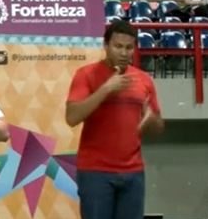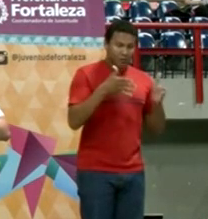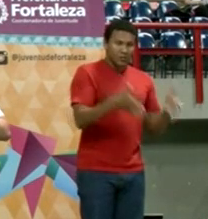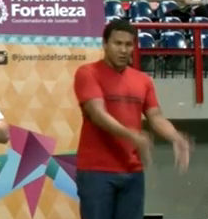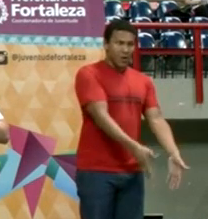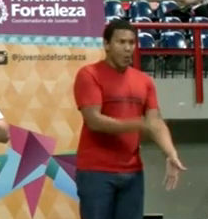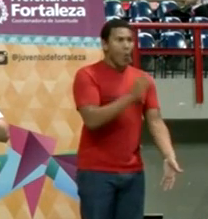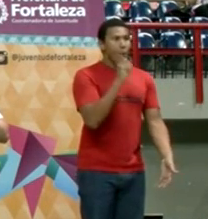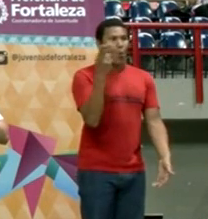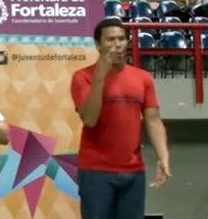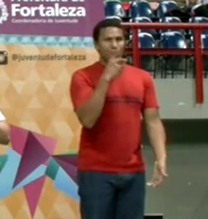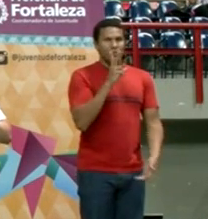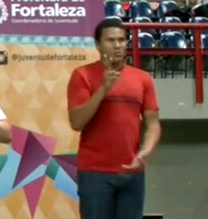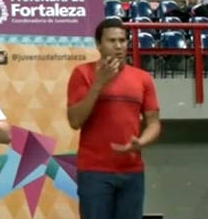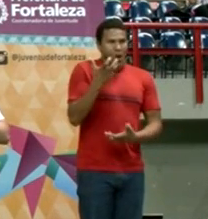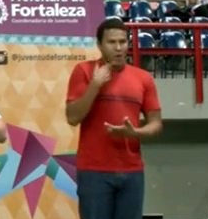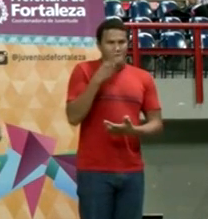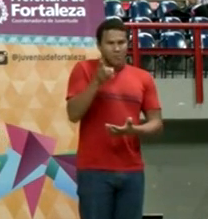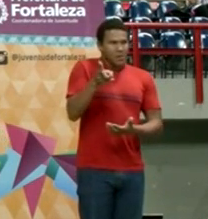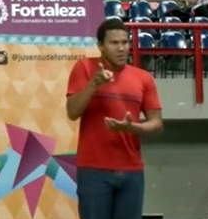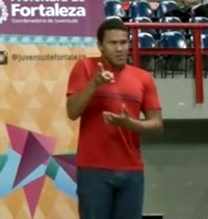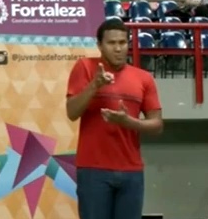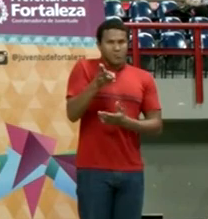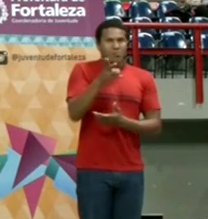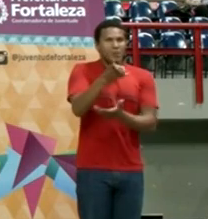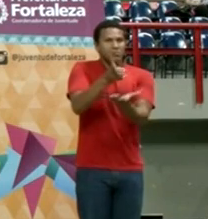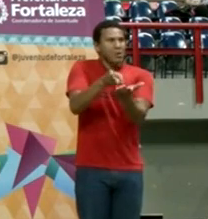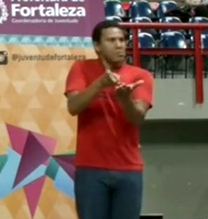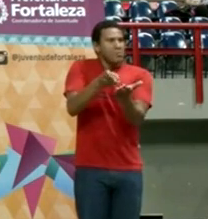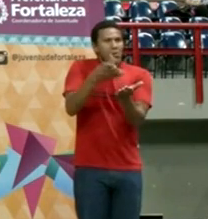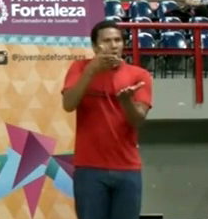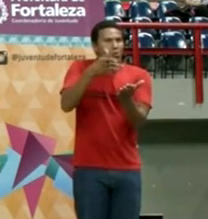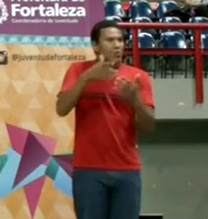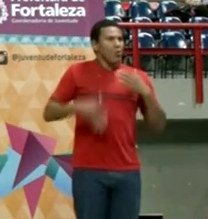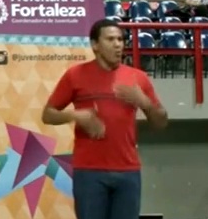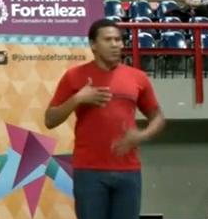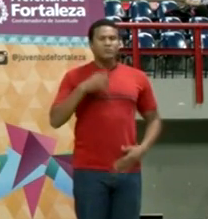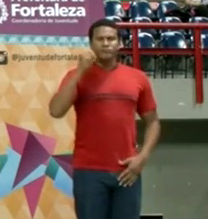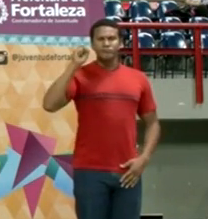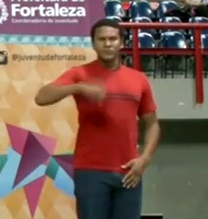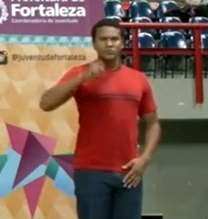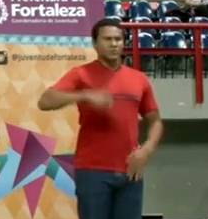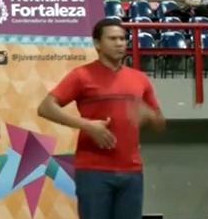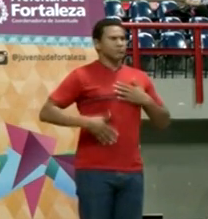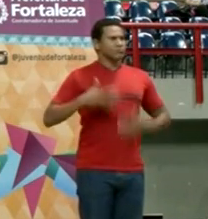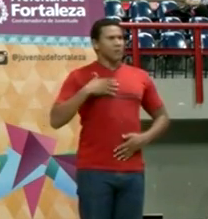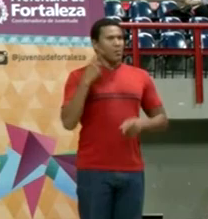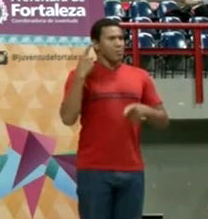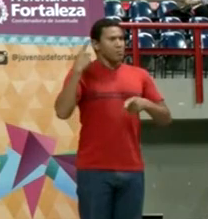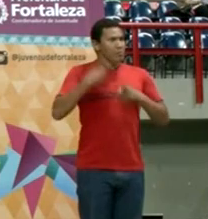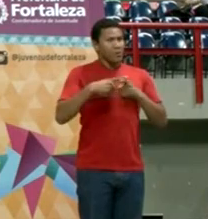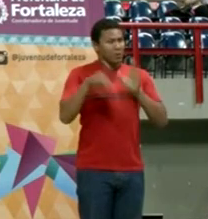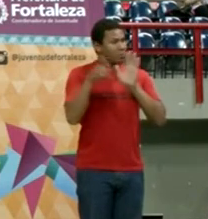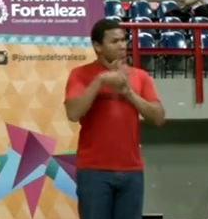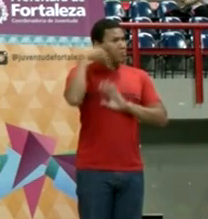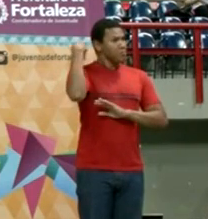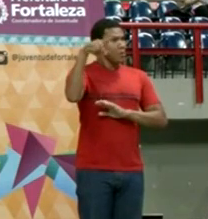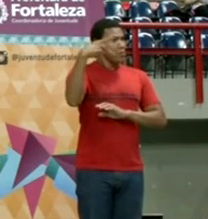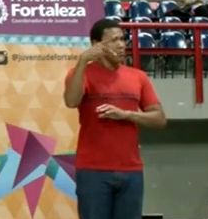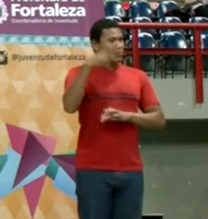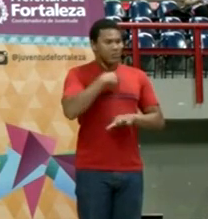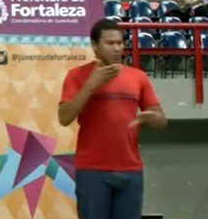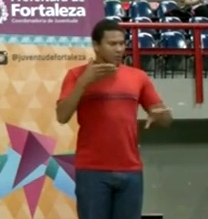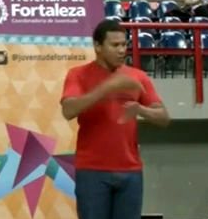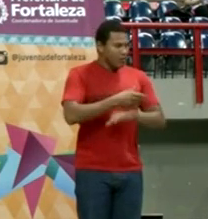enterrado, ou se queria manter o corpo dele desse jeito. E a população votou que sim, porque virou um patrimônio histórico, né? É uma